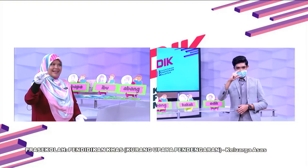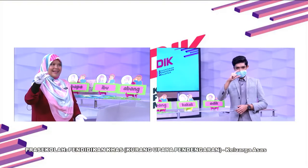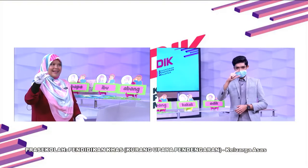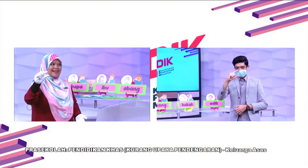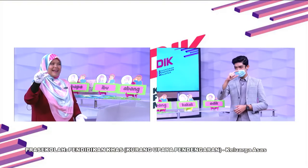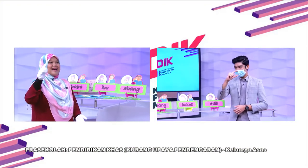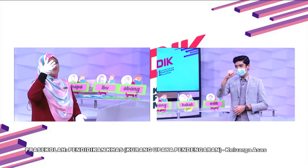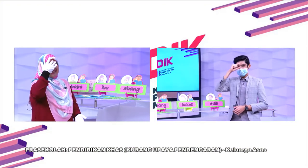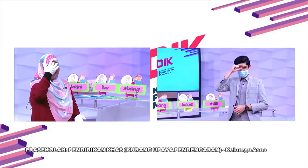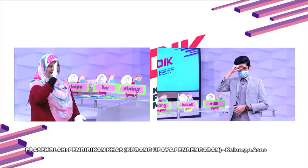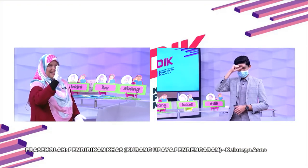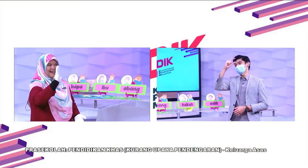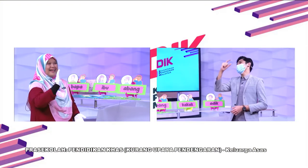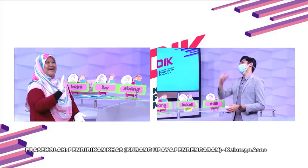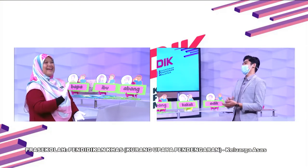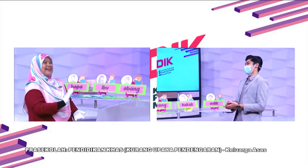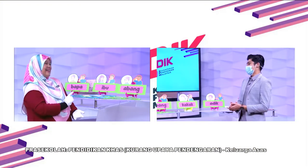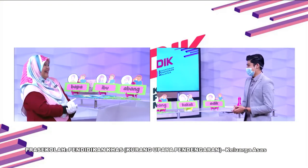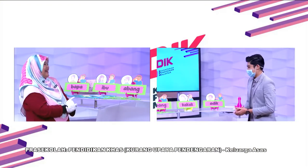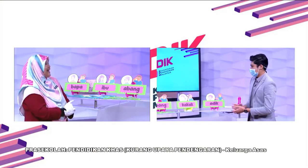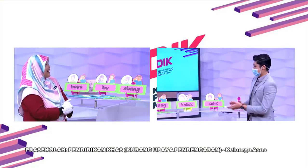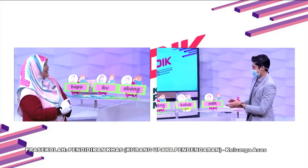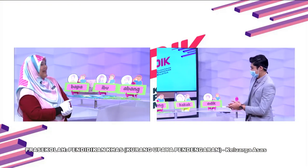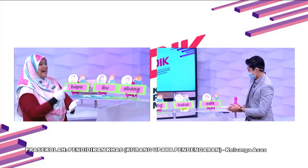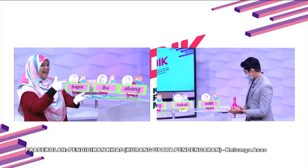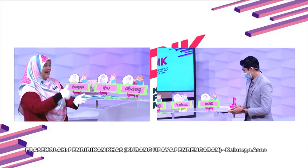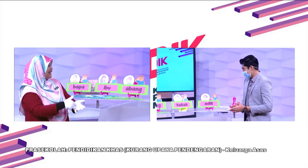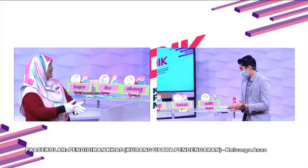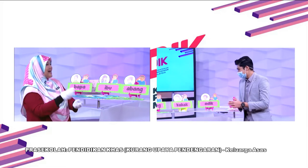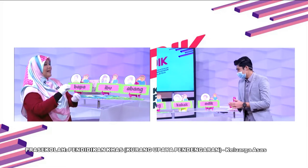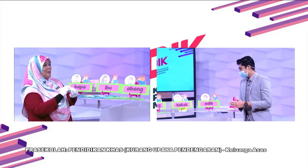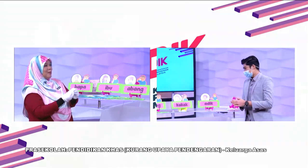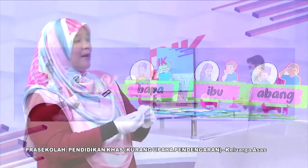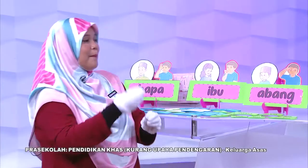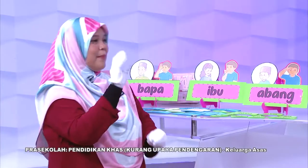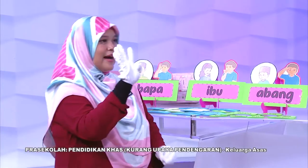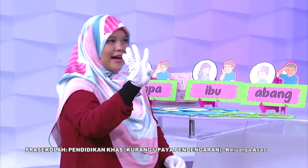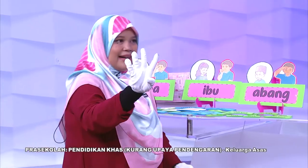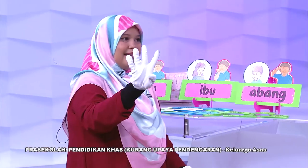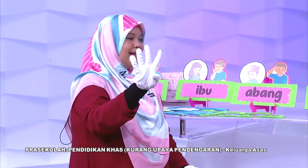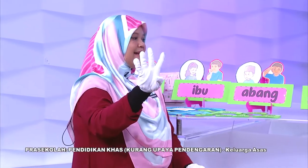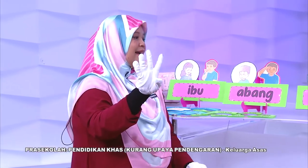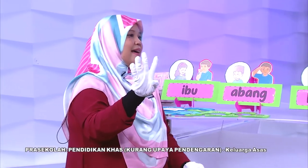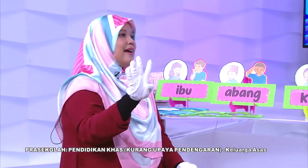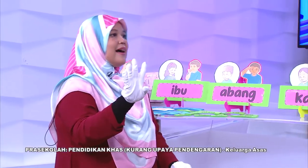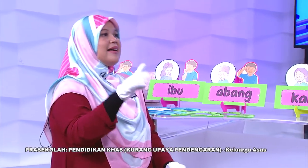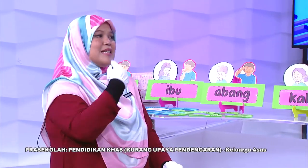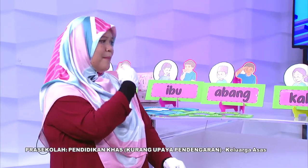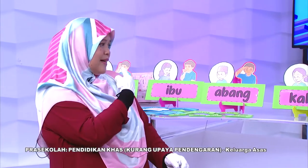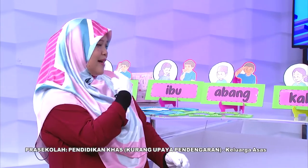bengkak2 aje pake hal lagi yang ngomong keempat kita ada-ada siapa